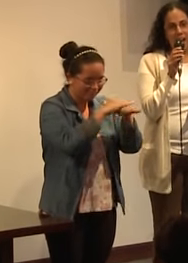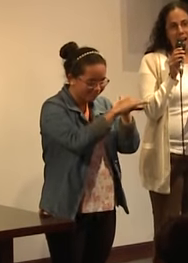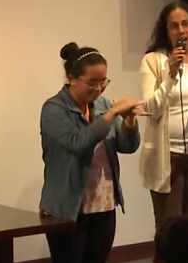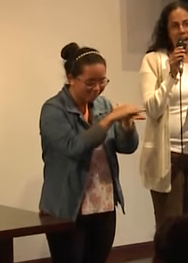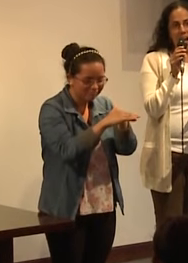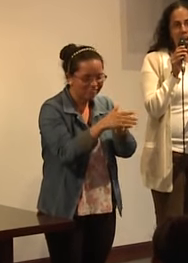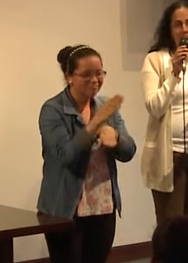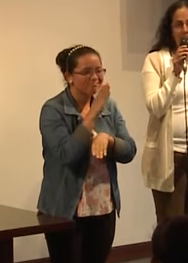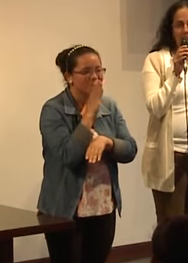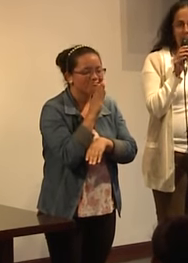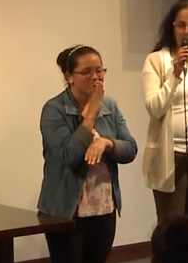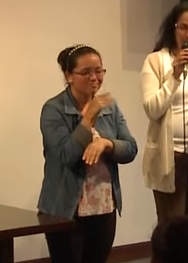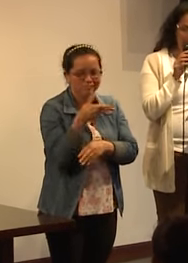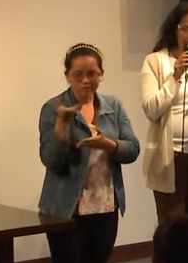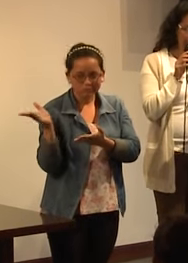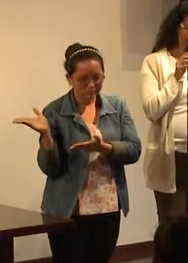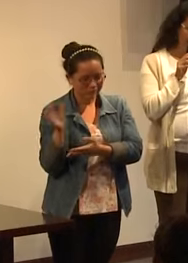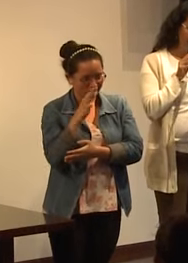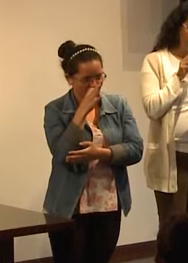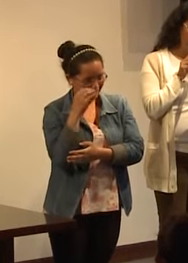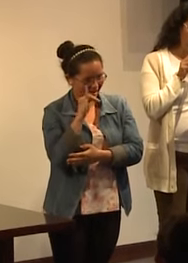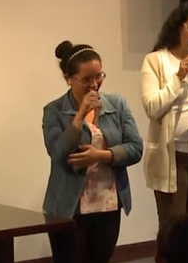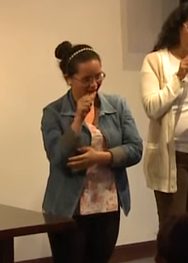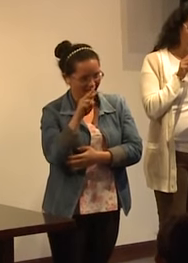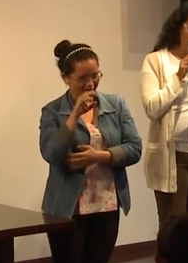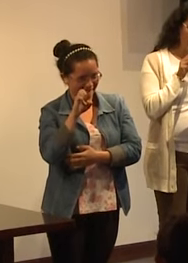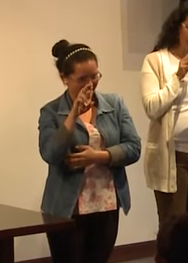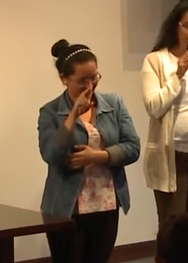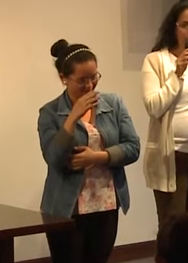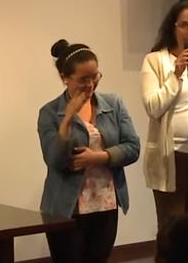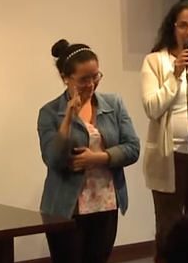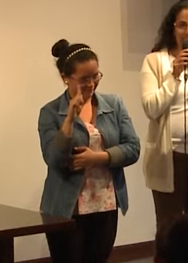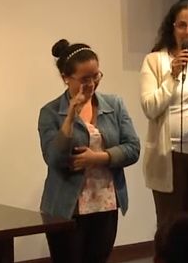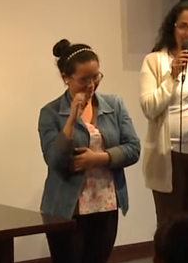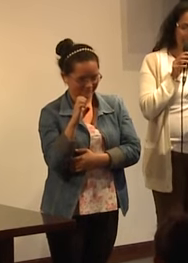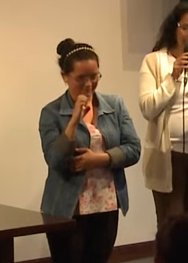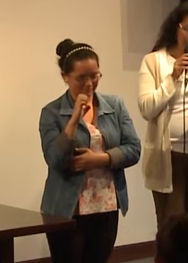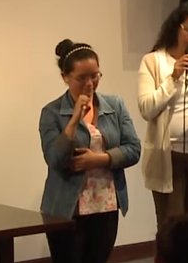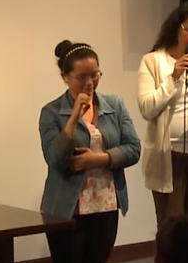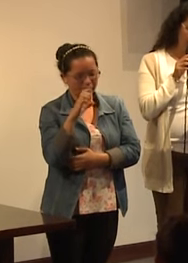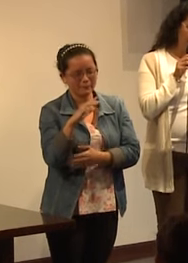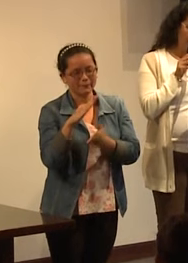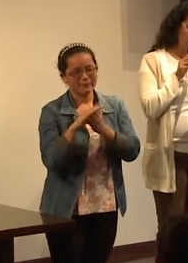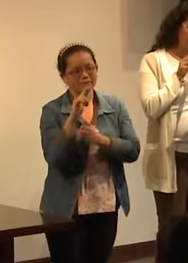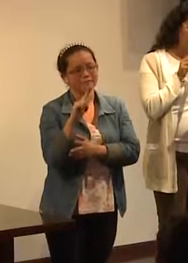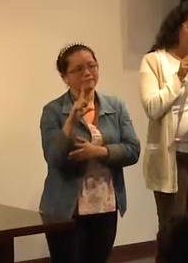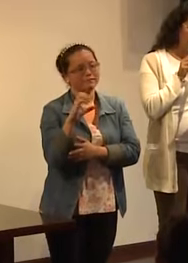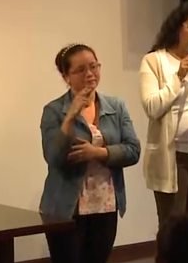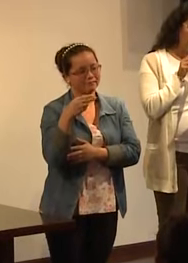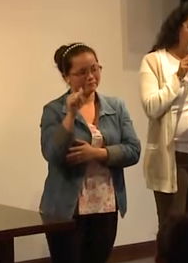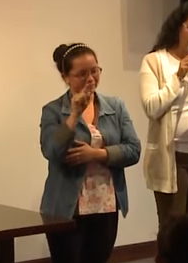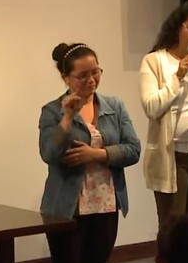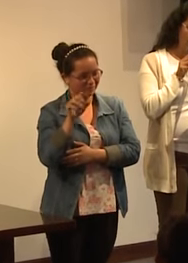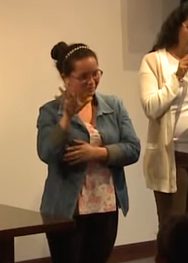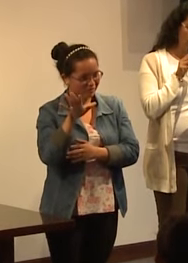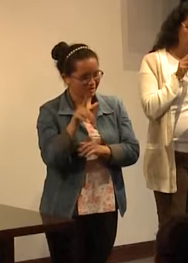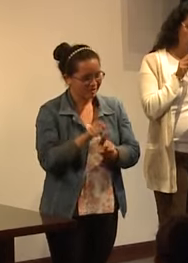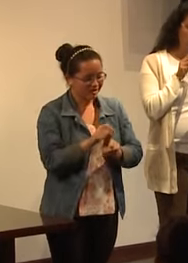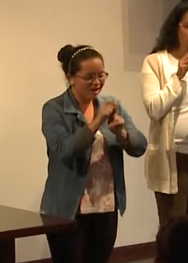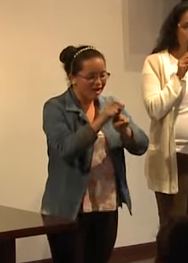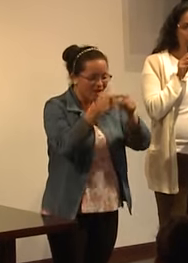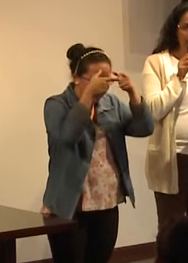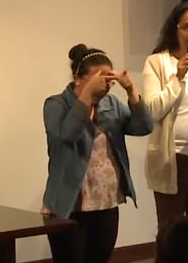invitado a Javier Flechas. Él es maestro en artes plásticas de la SAB, especialista en pedagogía del